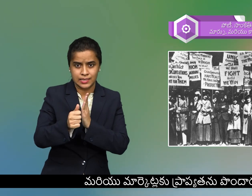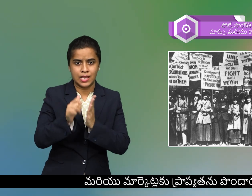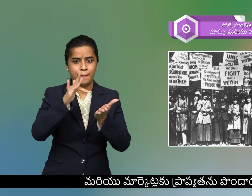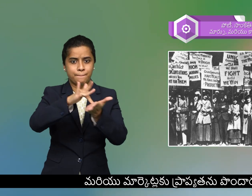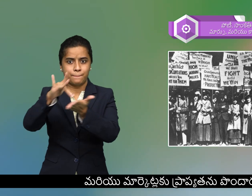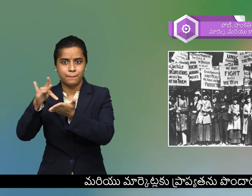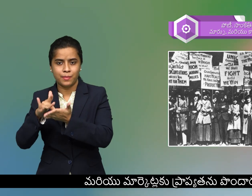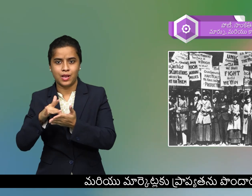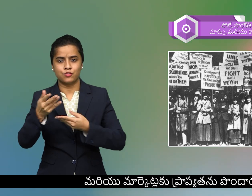పొందారు.